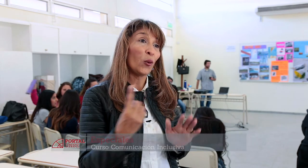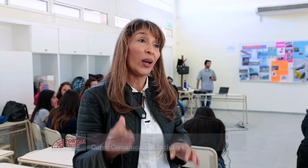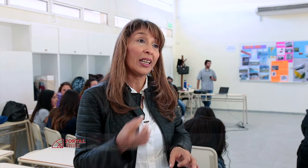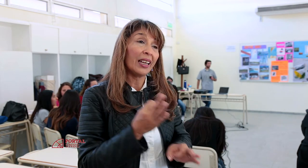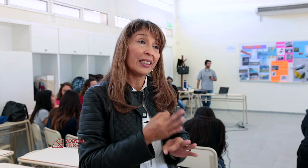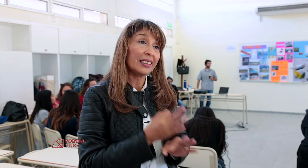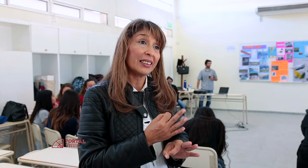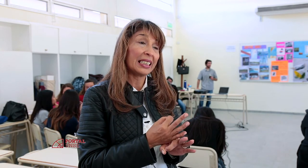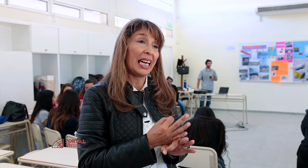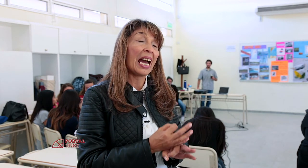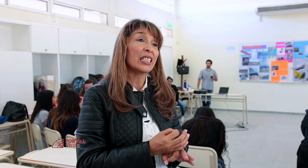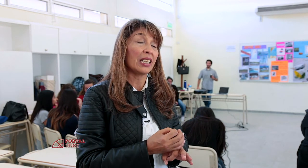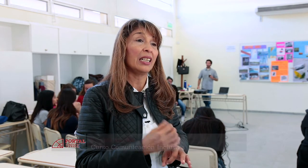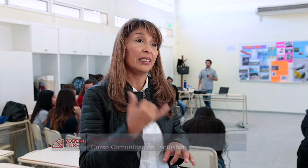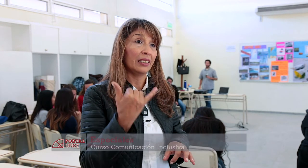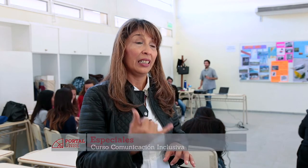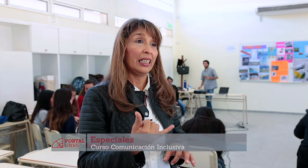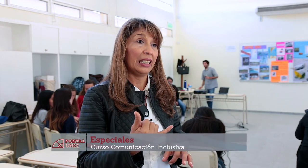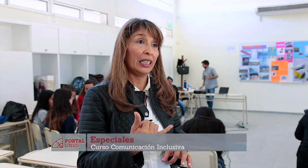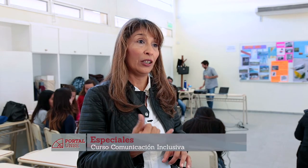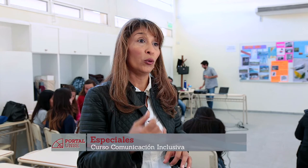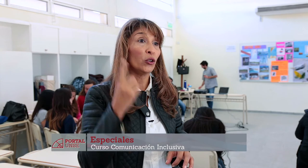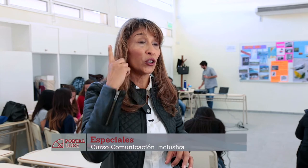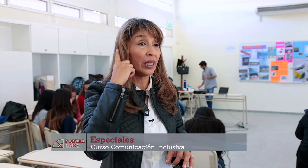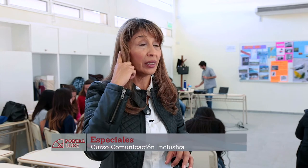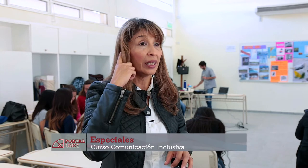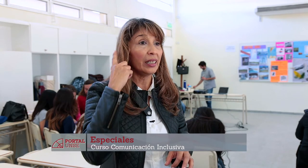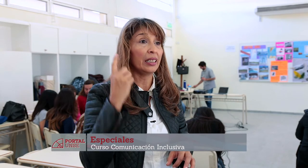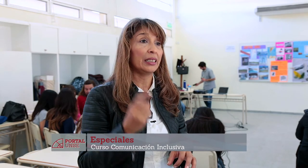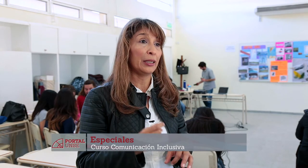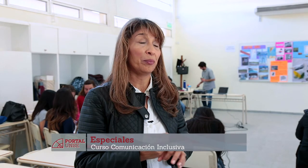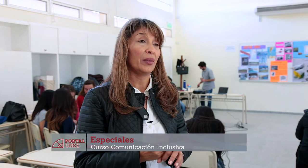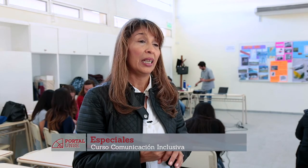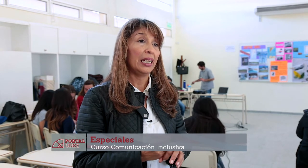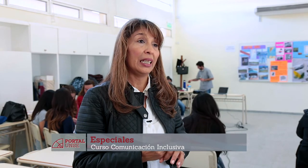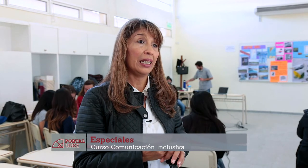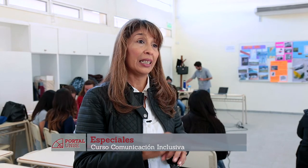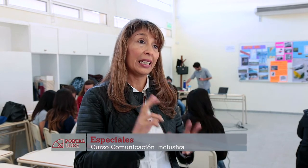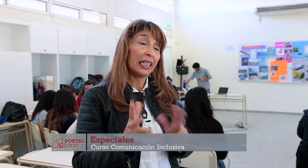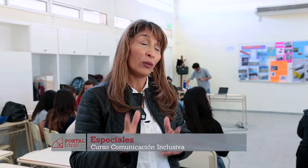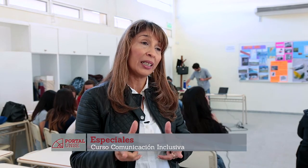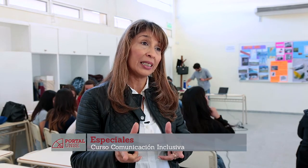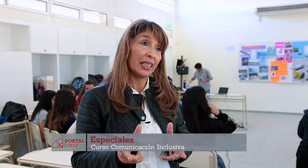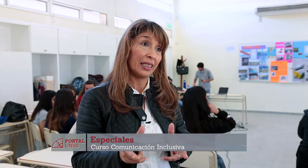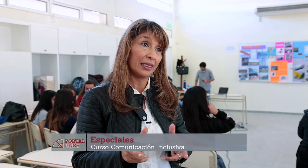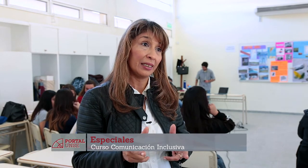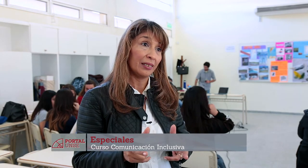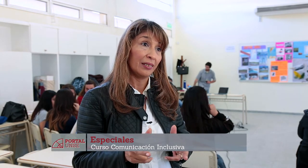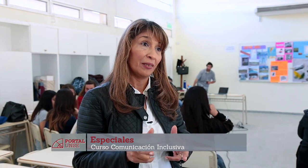escuela que haya un oyente que dé lenguaje de señas,